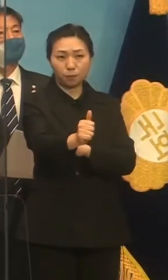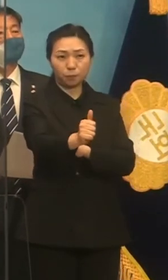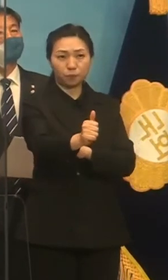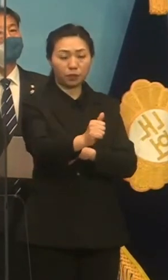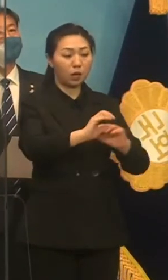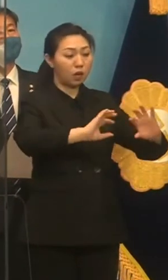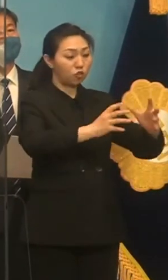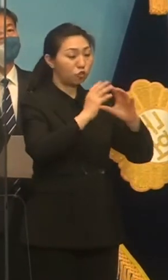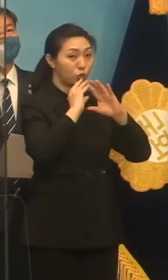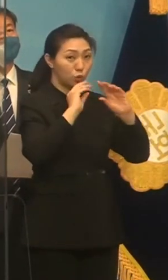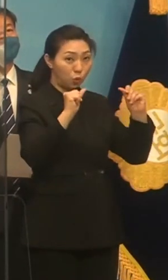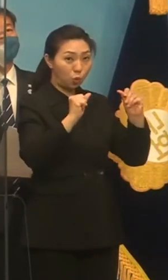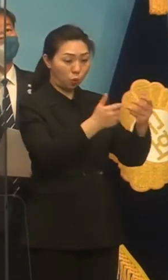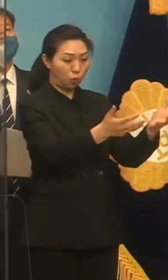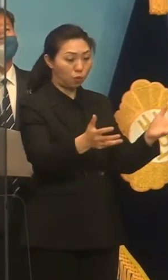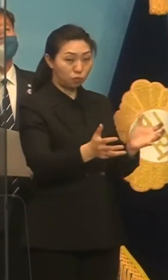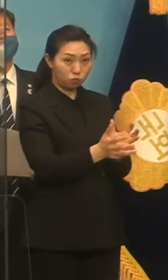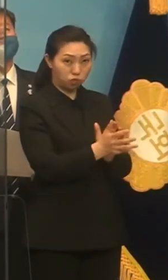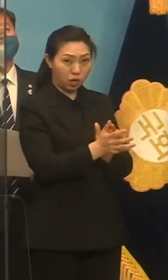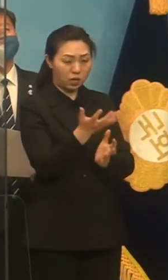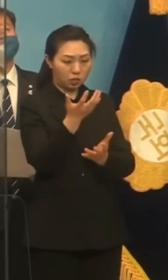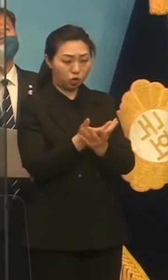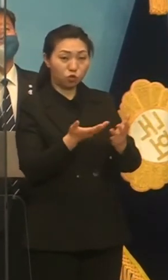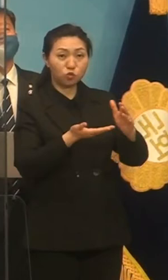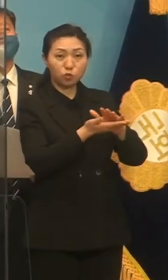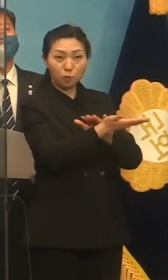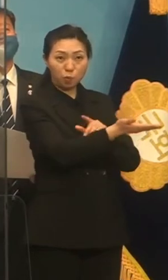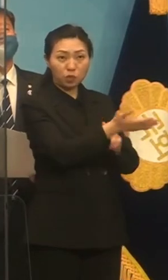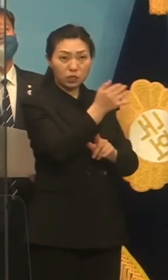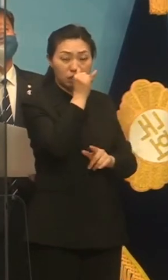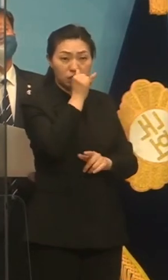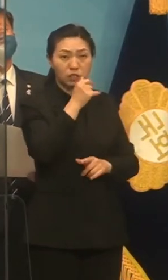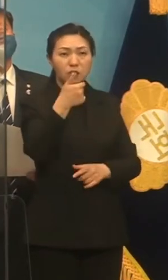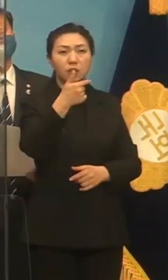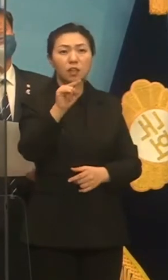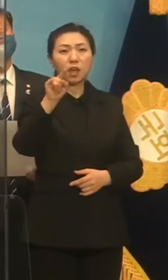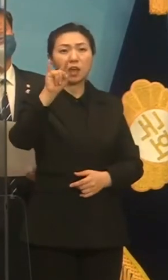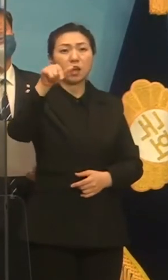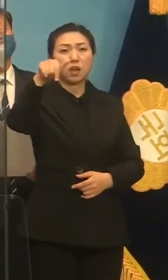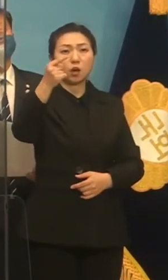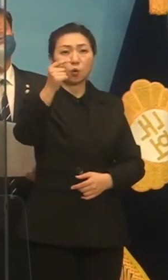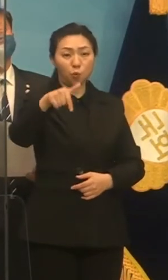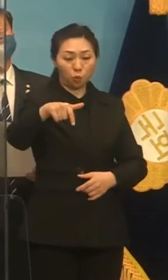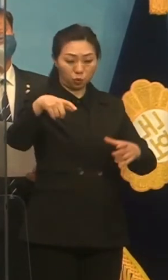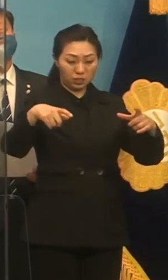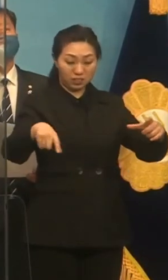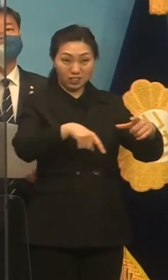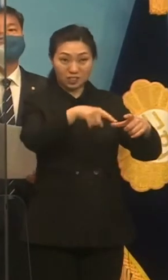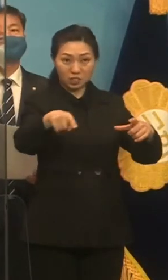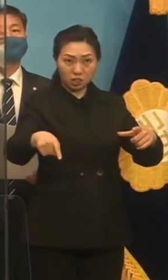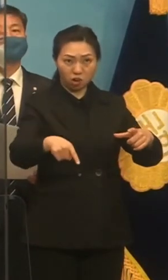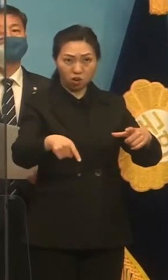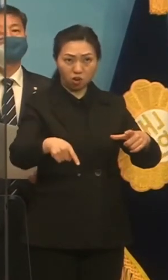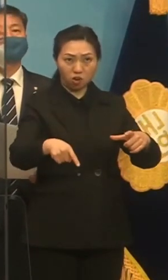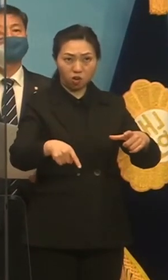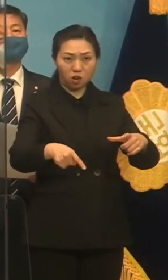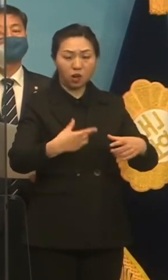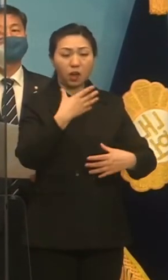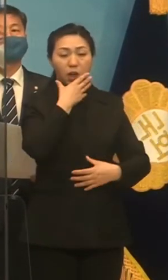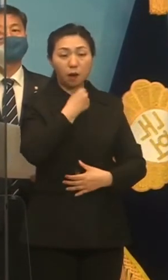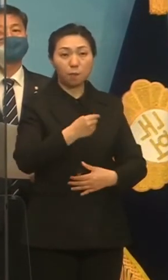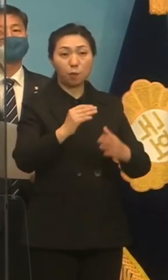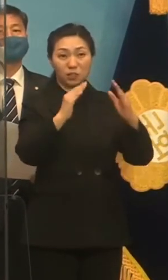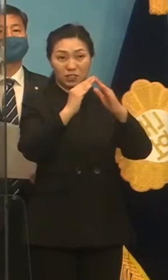보내라는 내 먹고 분다 로 선택 지금 기존 제 않습니다 그렇게 보면 이제 그